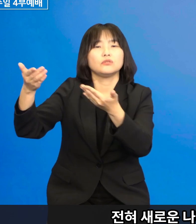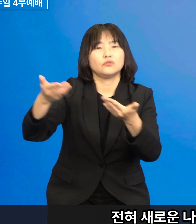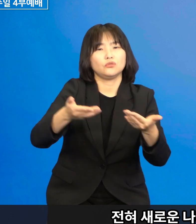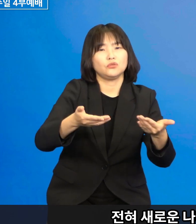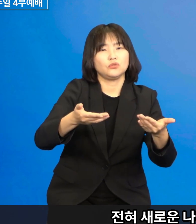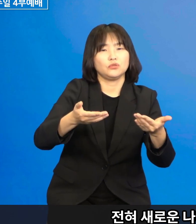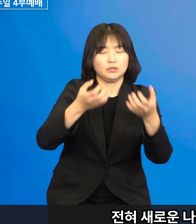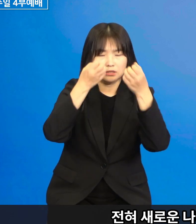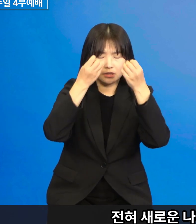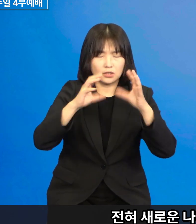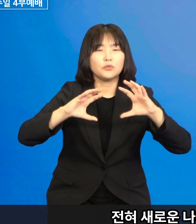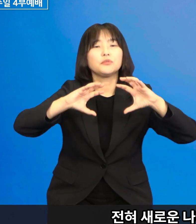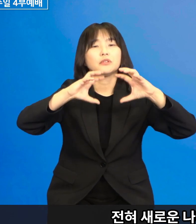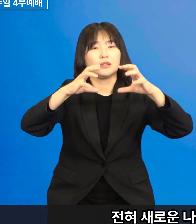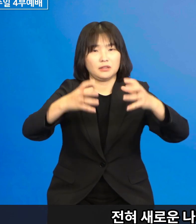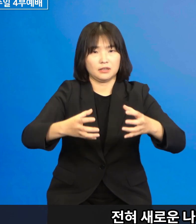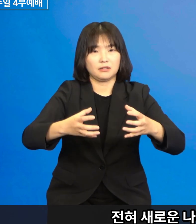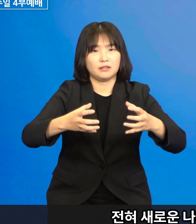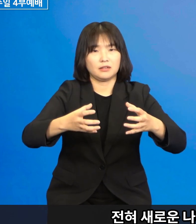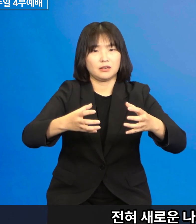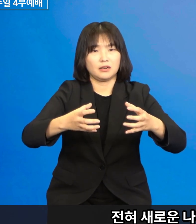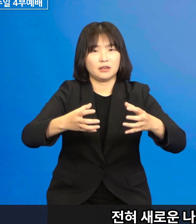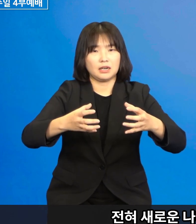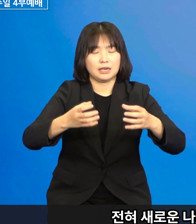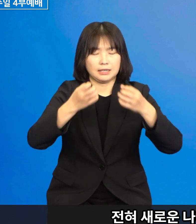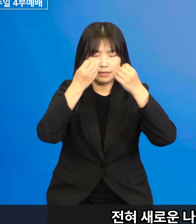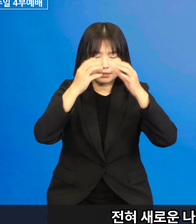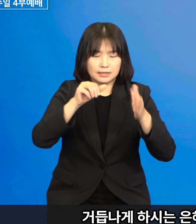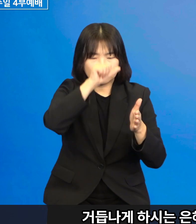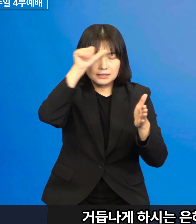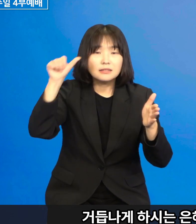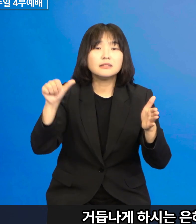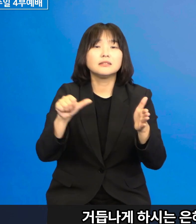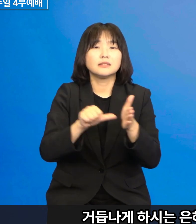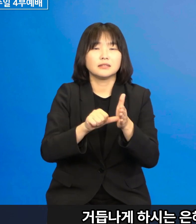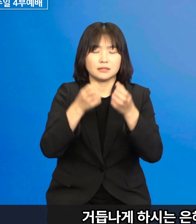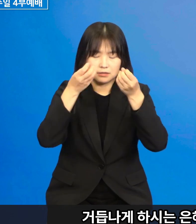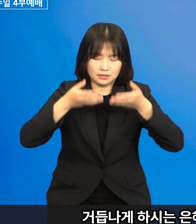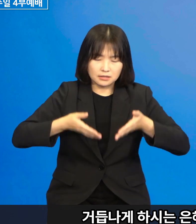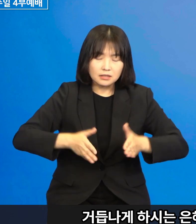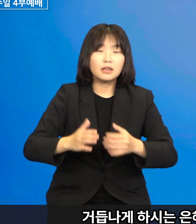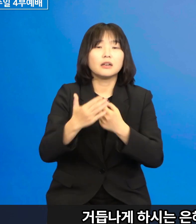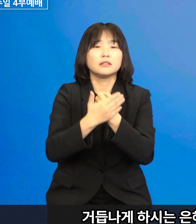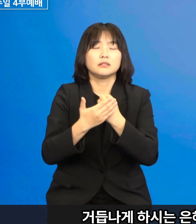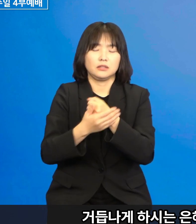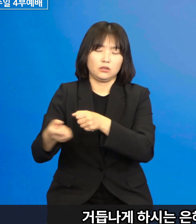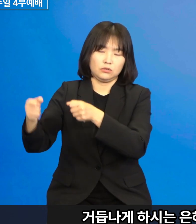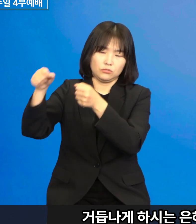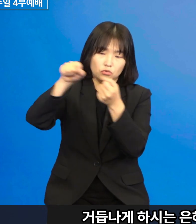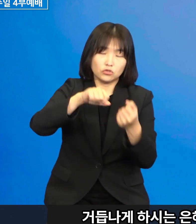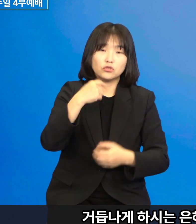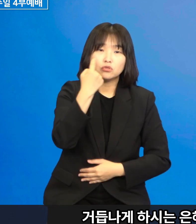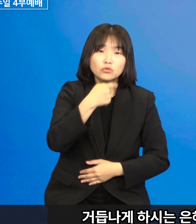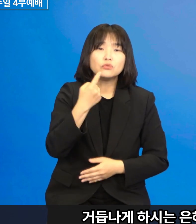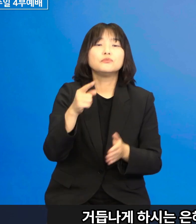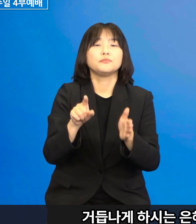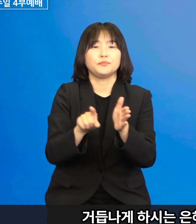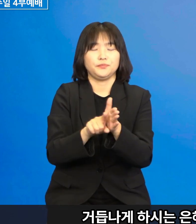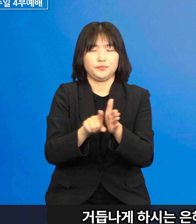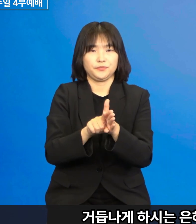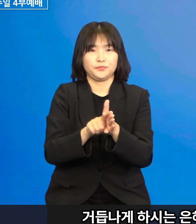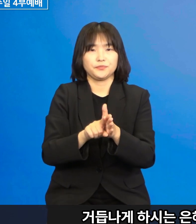전혀 새로운 나라로, 새로운 인생으로 거듭나게 하시는 은혜를 부어줄 줄로